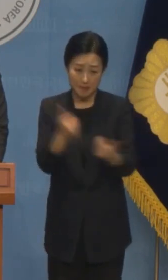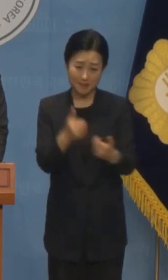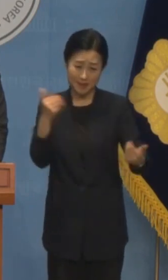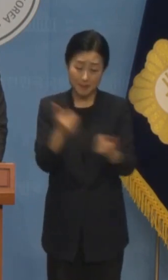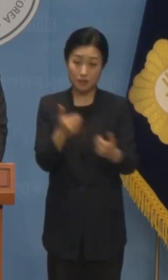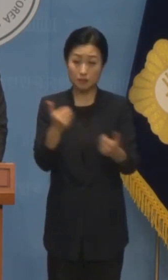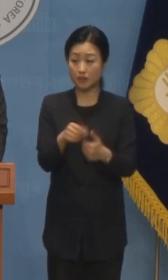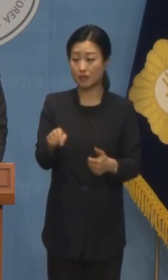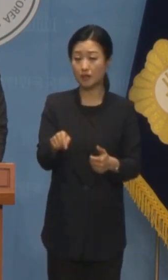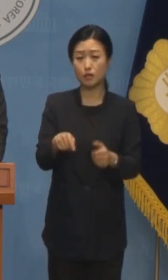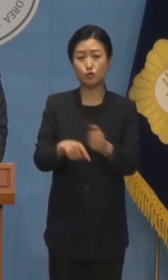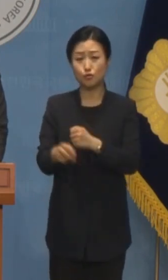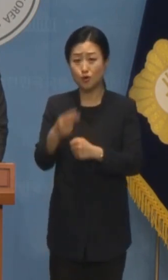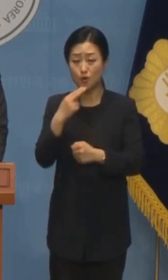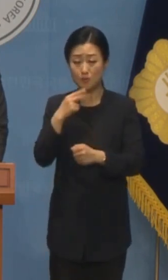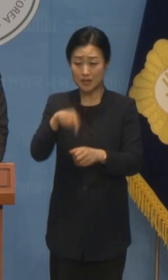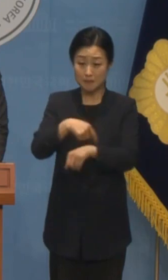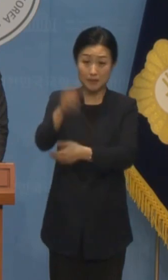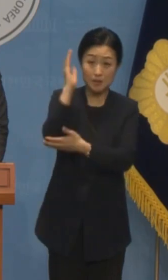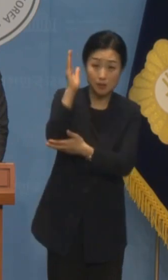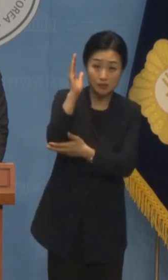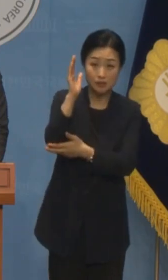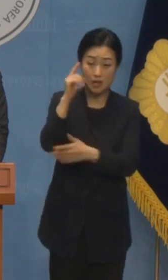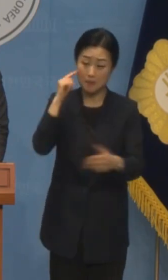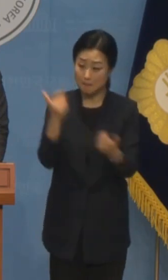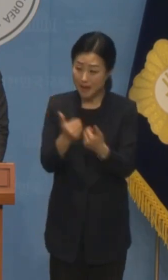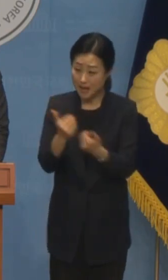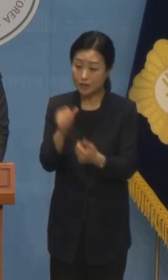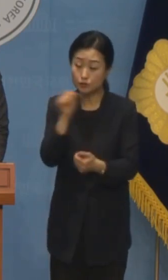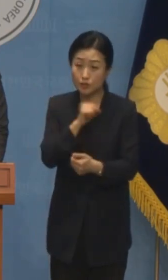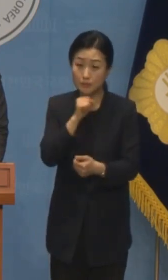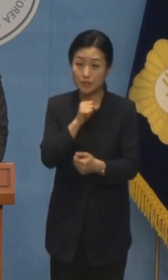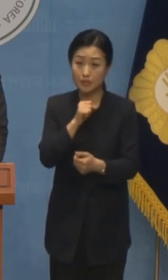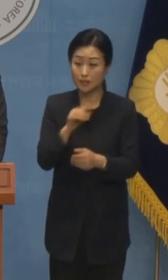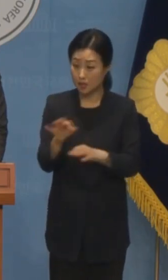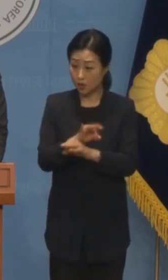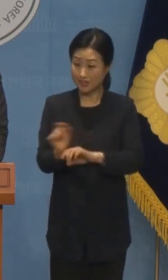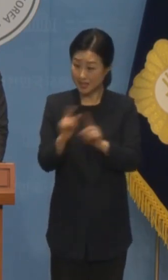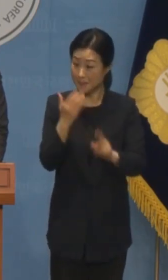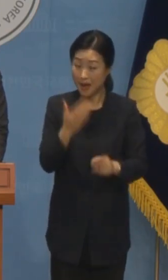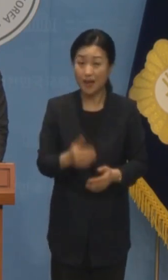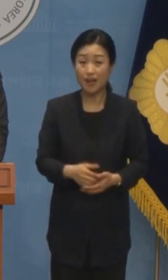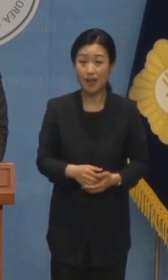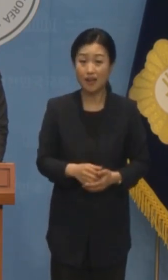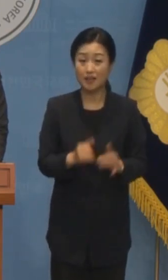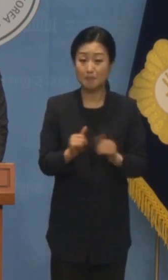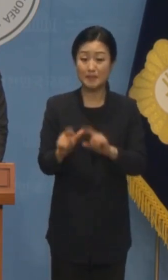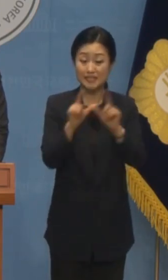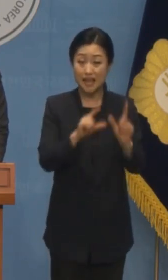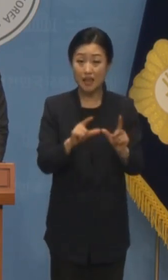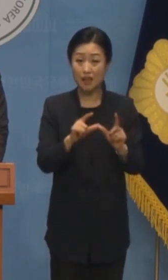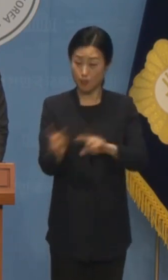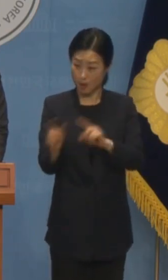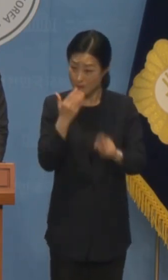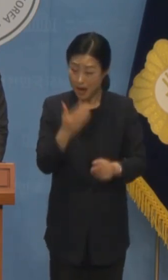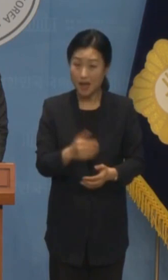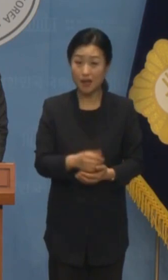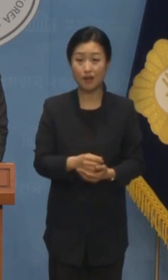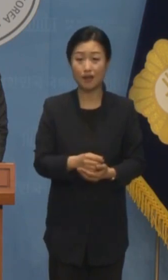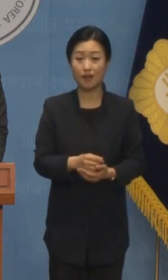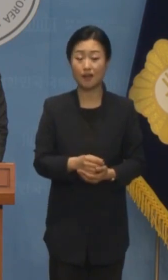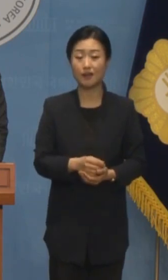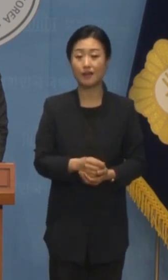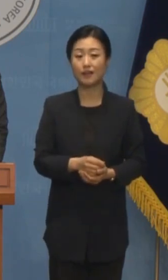위한 무지마 필리버스터로 반대만 하면 경제가 살아 납니까 민생이 됩니까